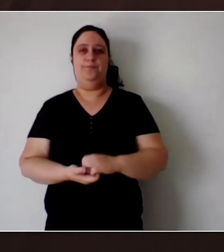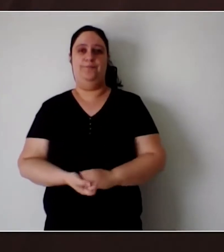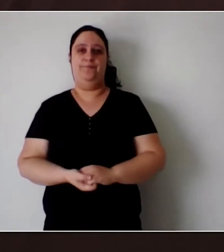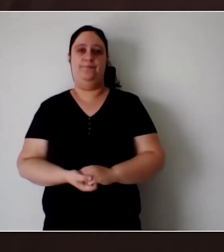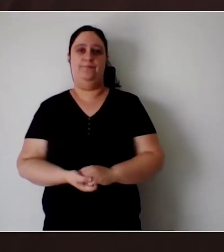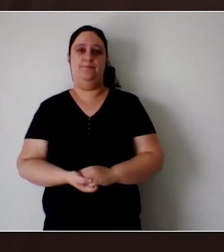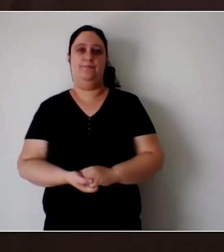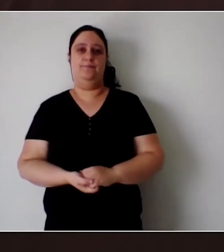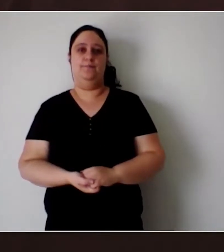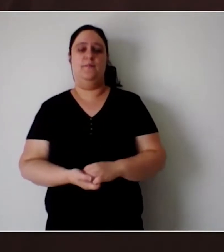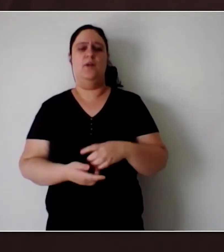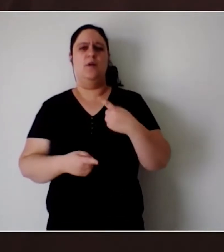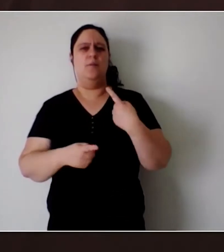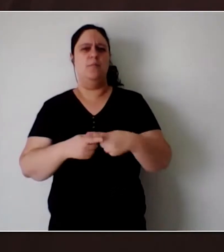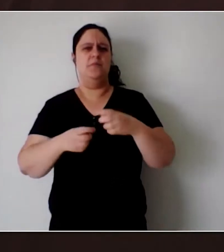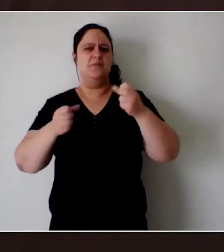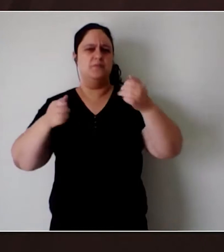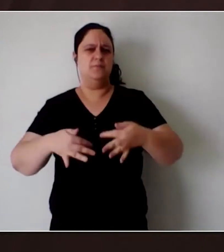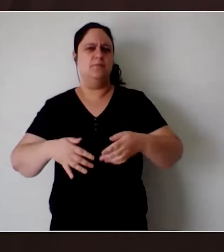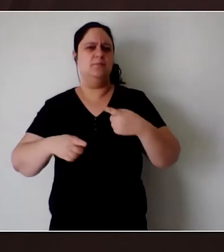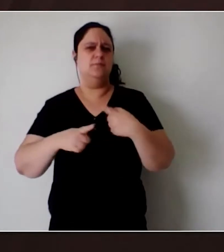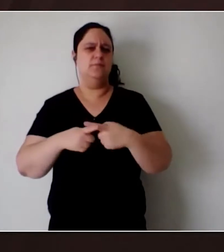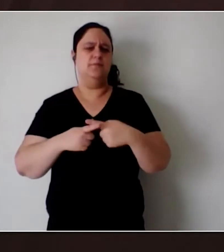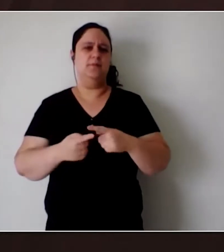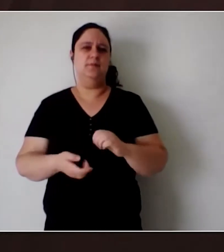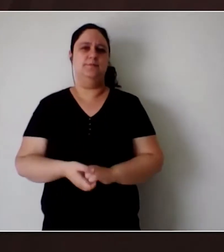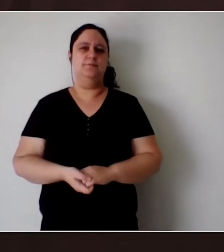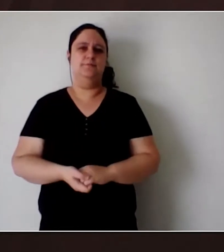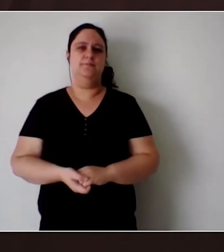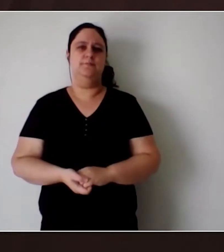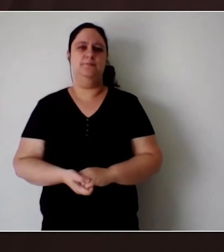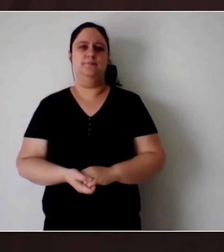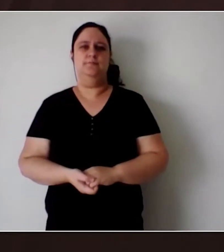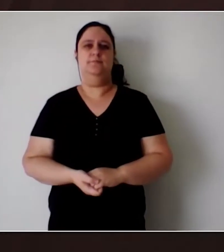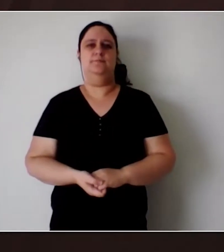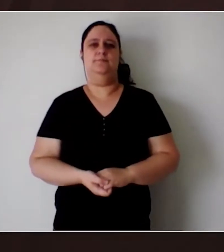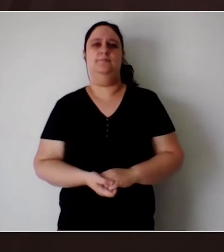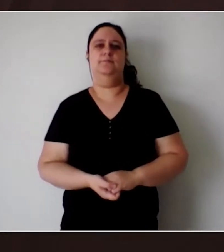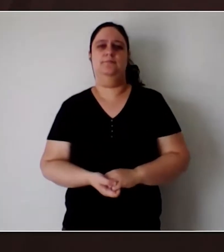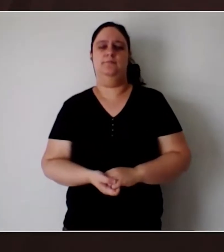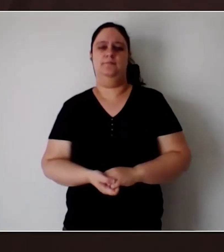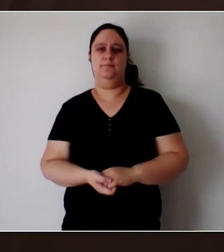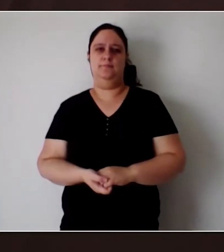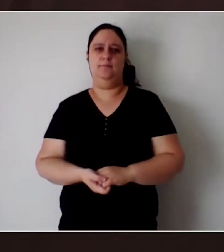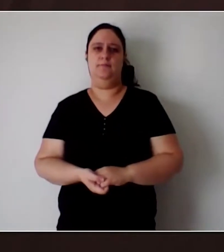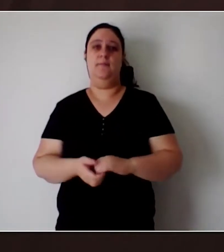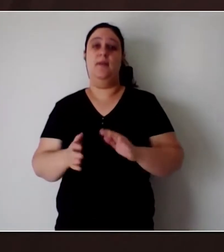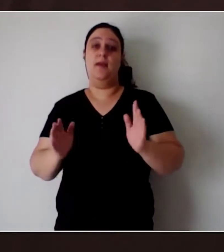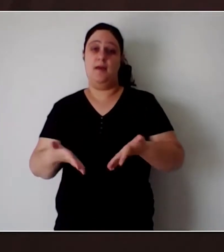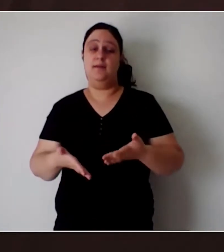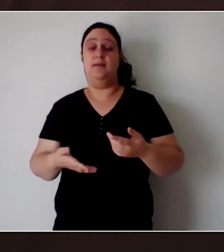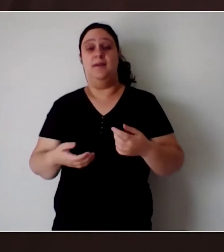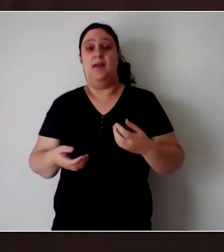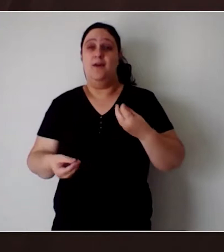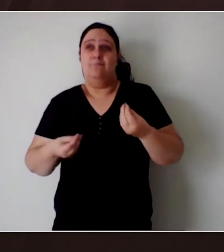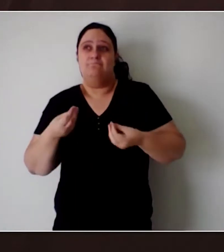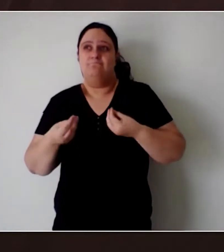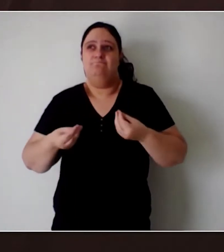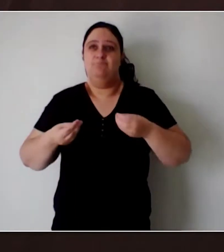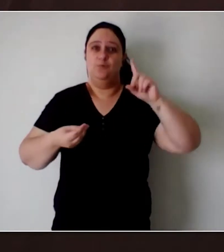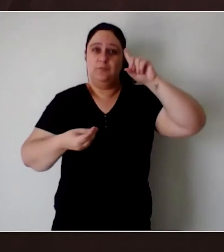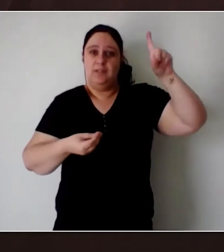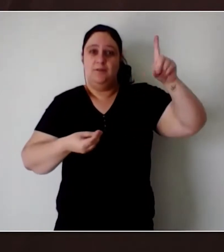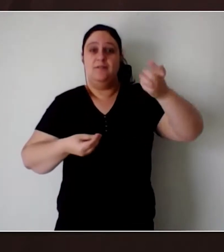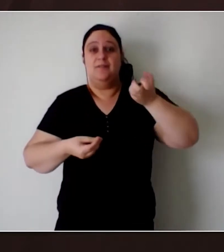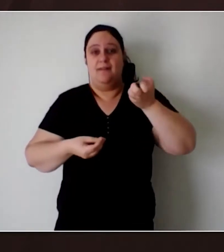disse tudo isso, é que essa é a forma que Deus projetou para as coisas funcionarem. Por isso